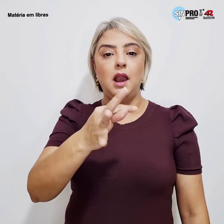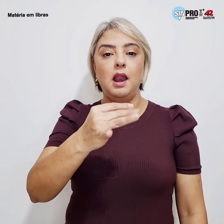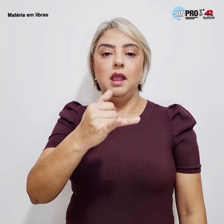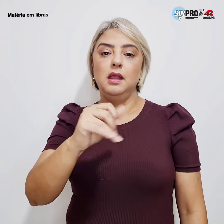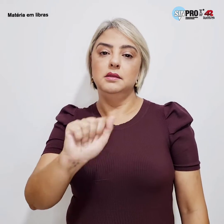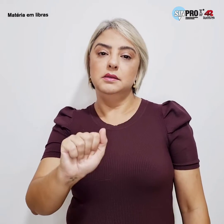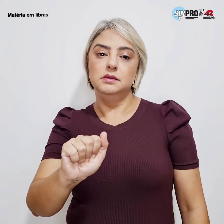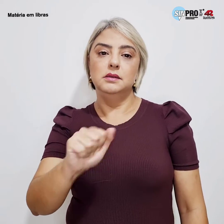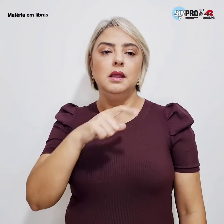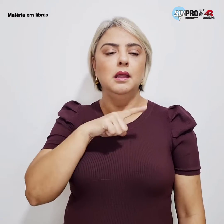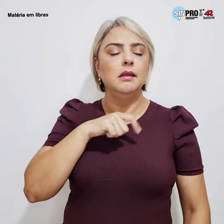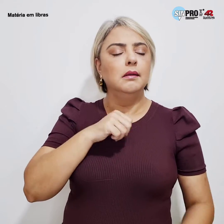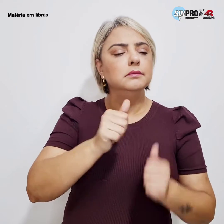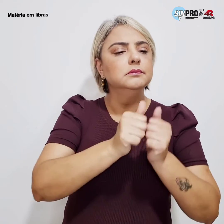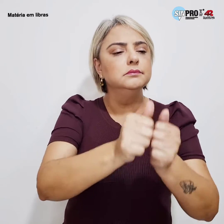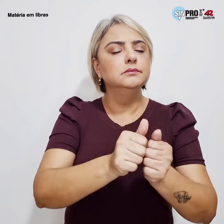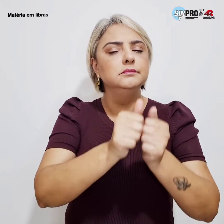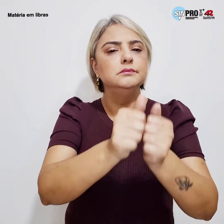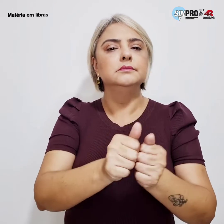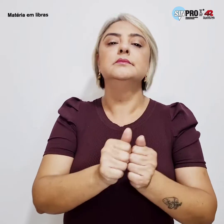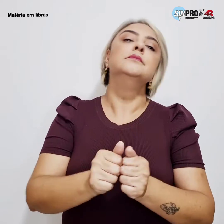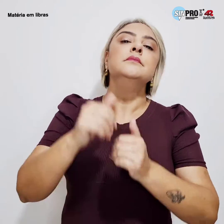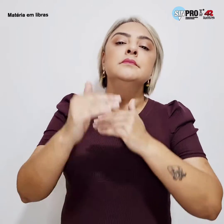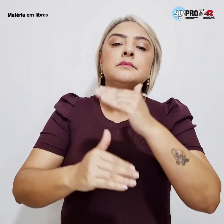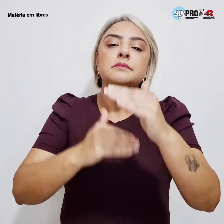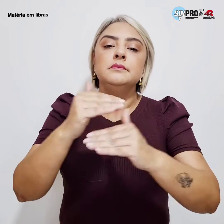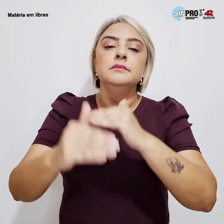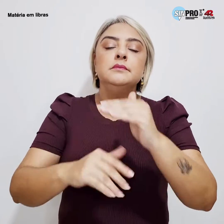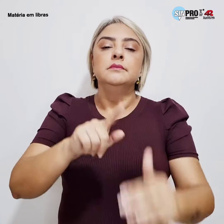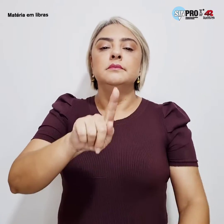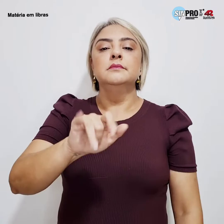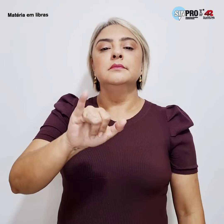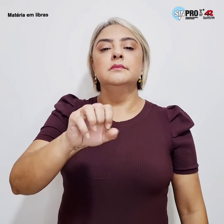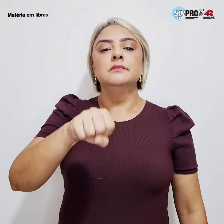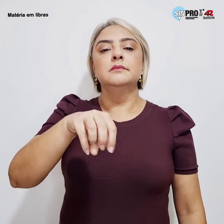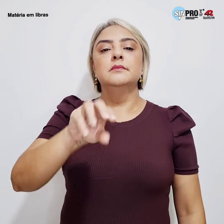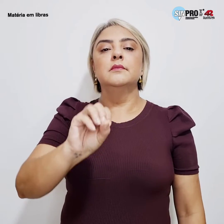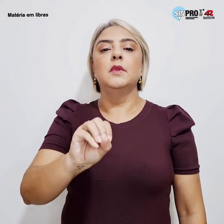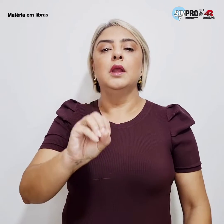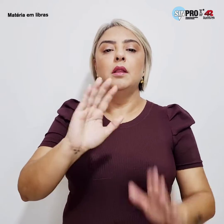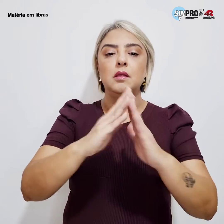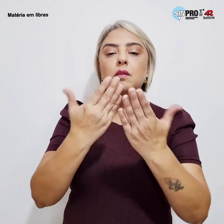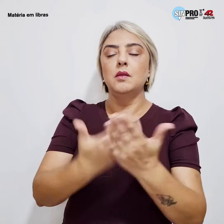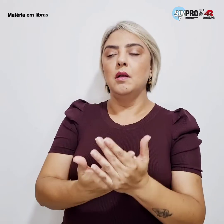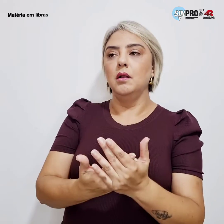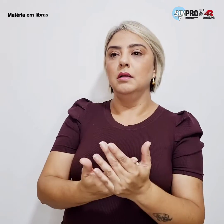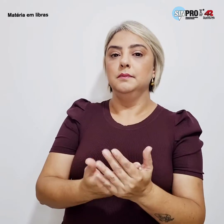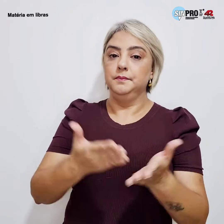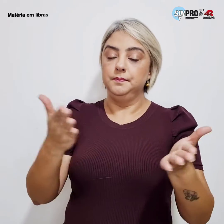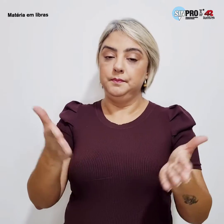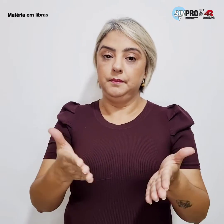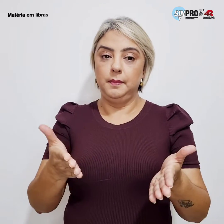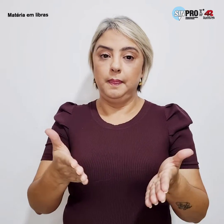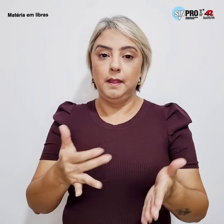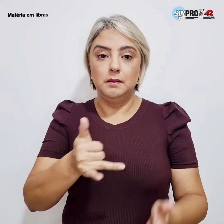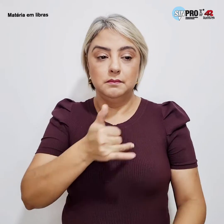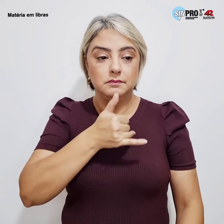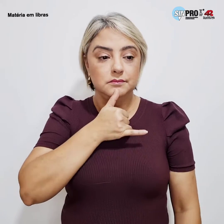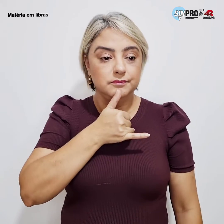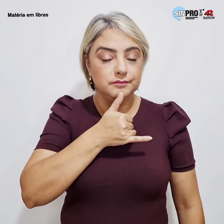que acompanhou o processo do GISNO. Num momento tão triste,